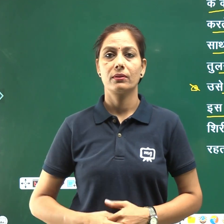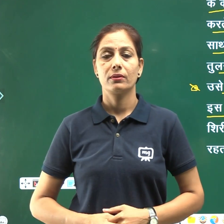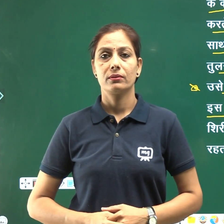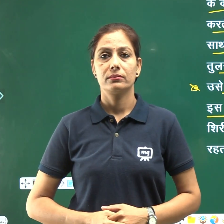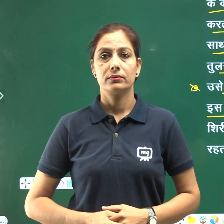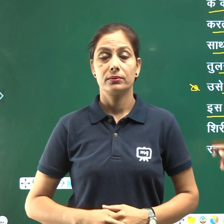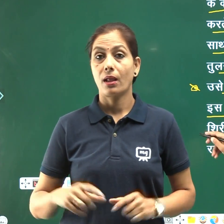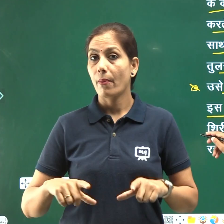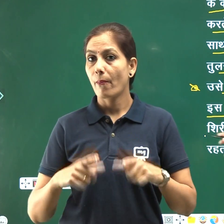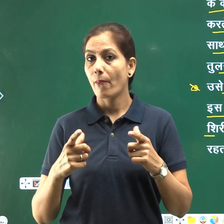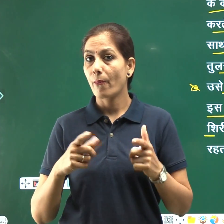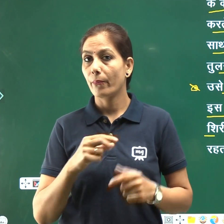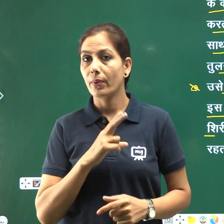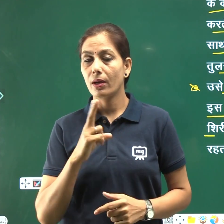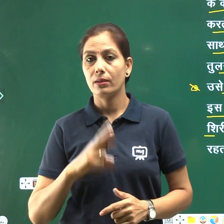शीरीष